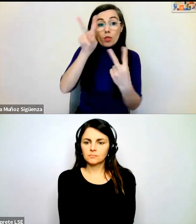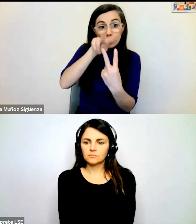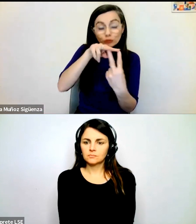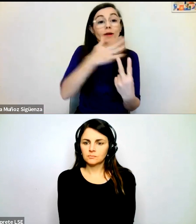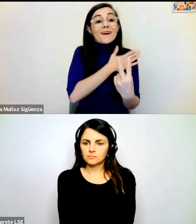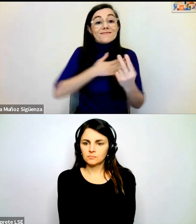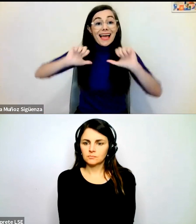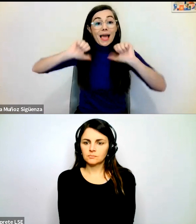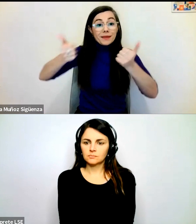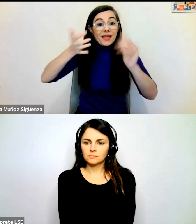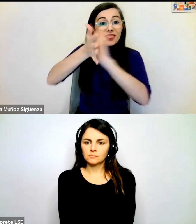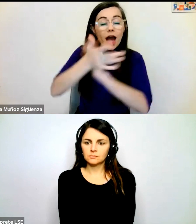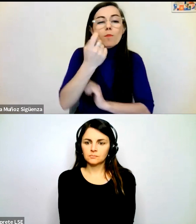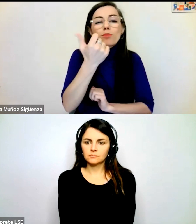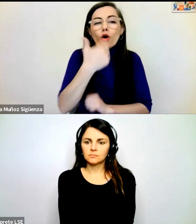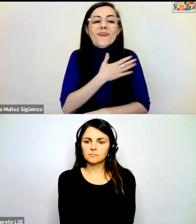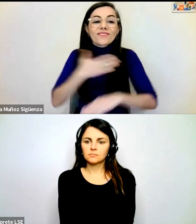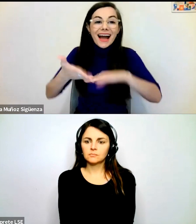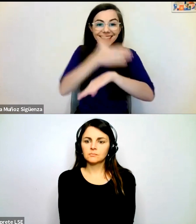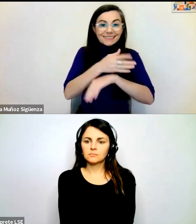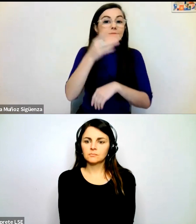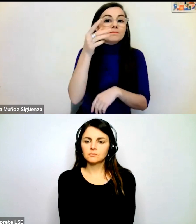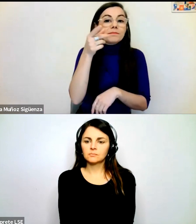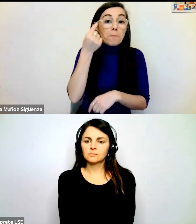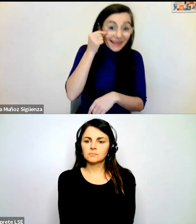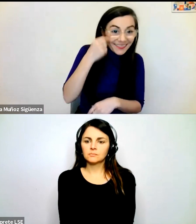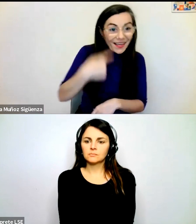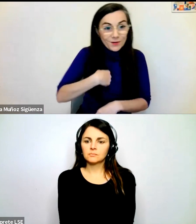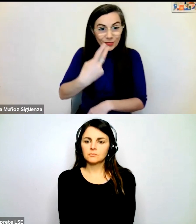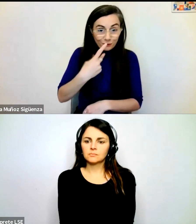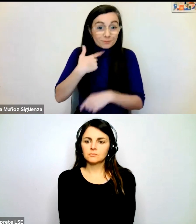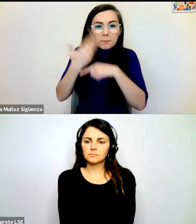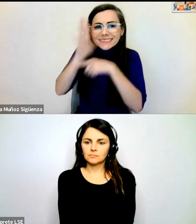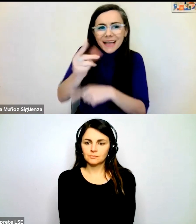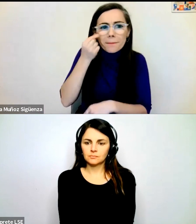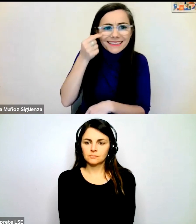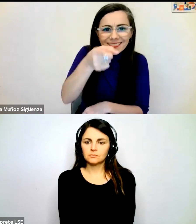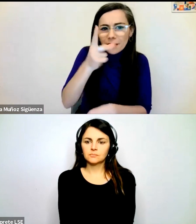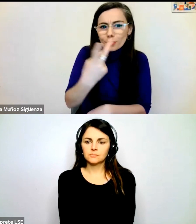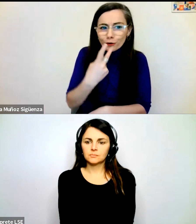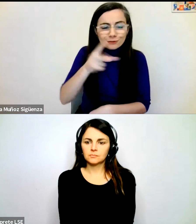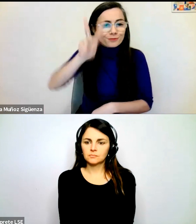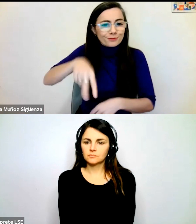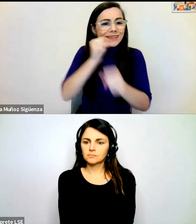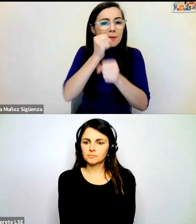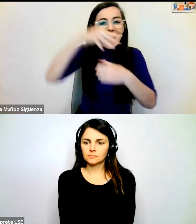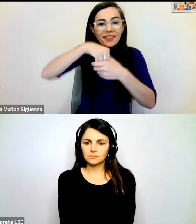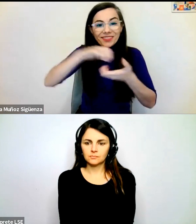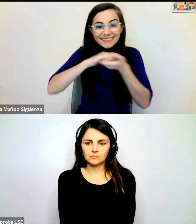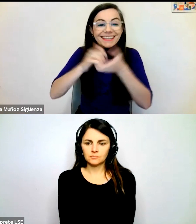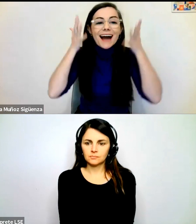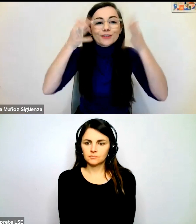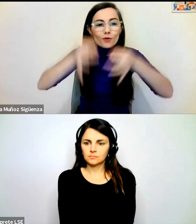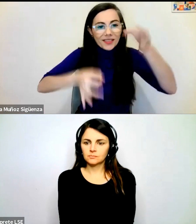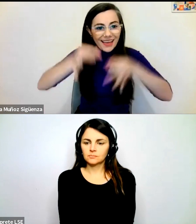Pues una vez que hemos terminado la introducción, antes de empezar, pues previamente Patricia y yo, las dos, que bueno,